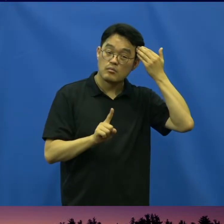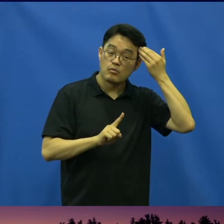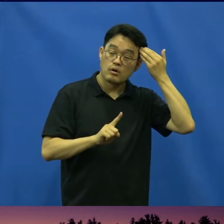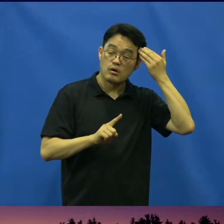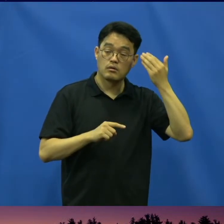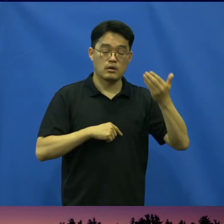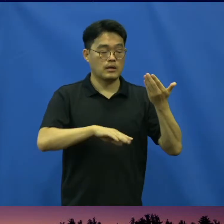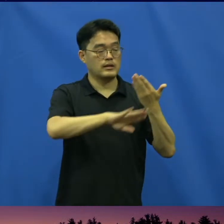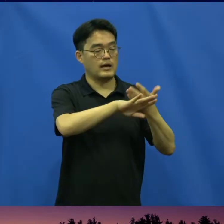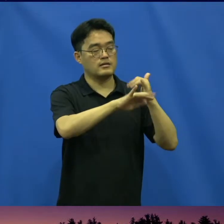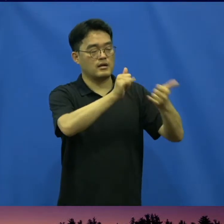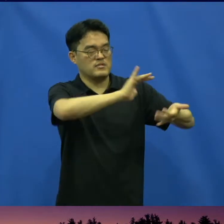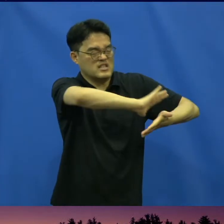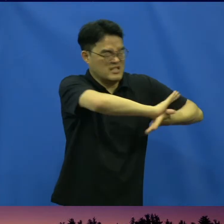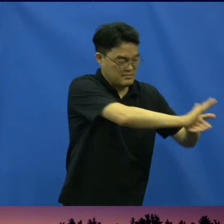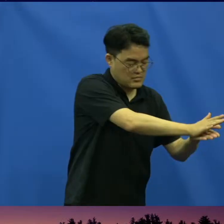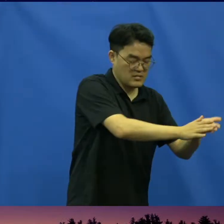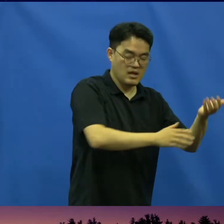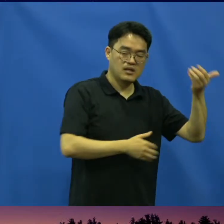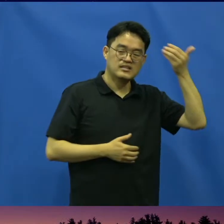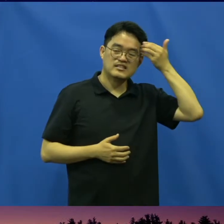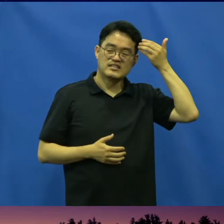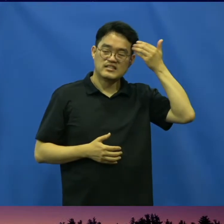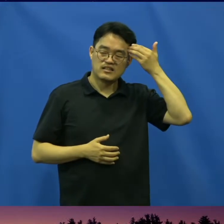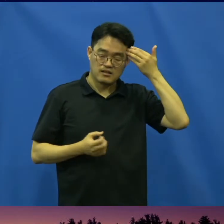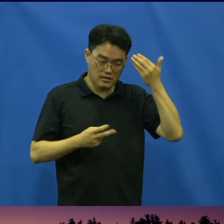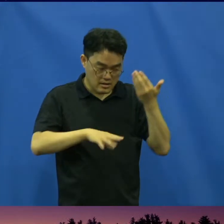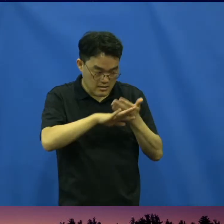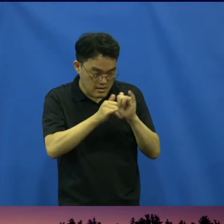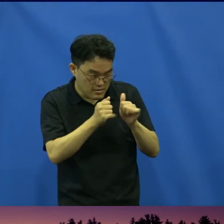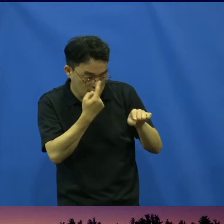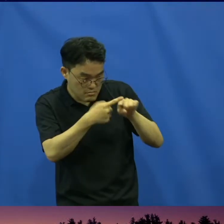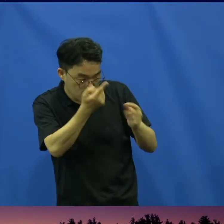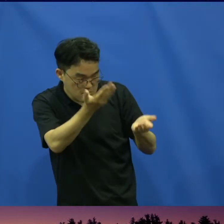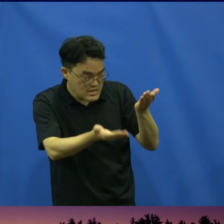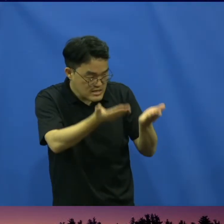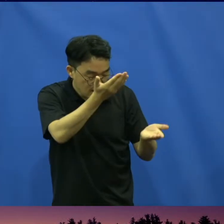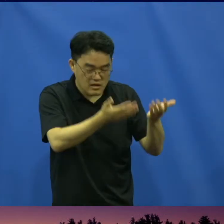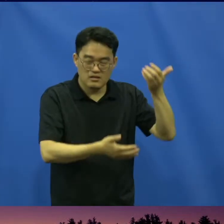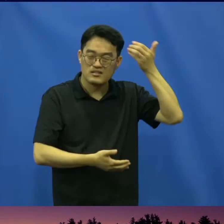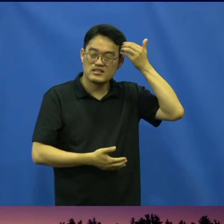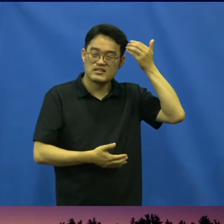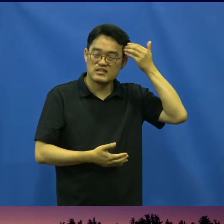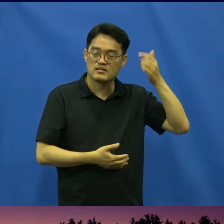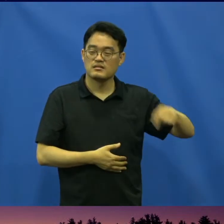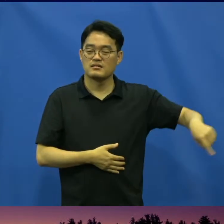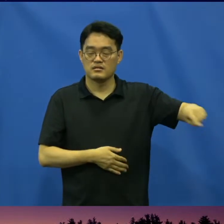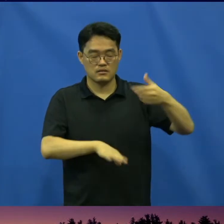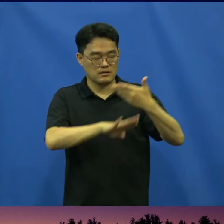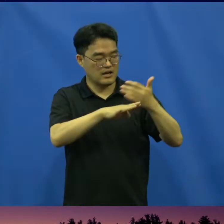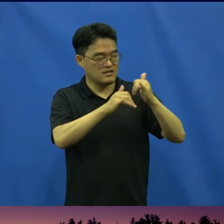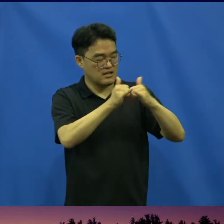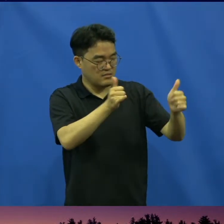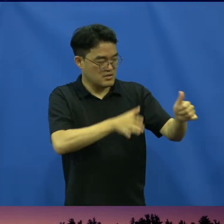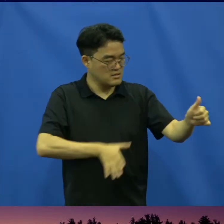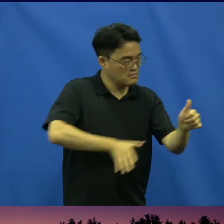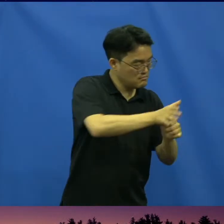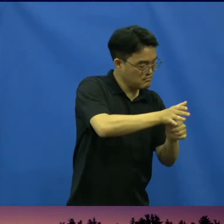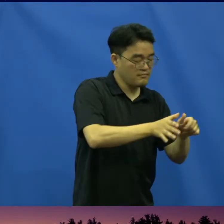되고, 선악을 알게 하는 그 지식은 결국 판단하는 것을 위해 사용하게 되고, 그 판단하는 영은 결국은 다른 사람을 죽이는